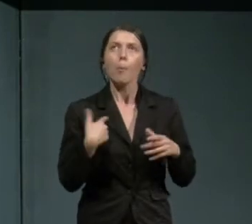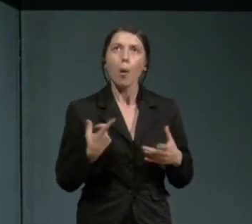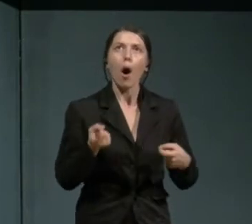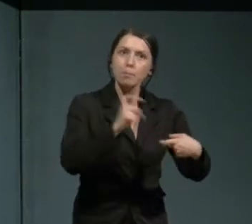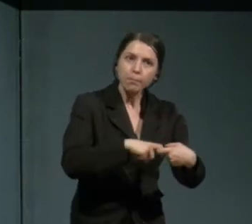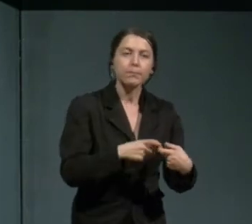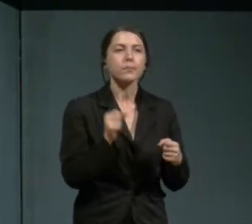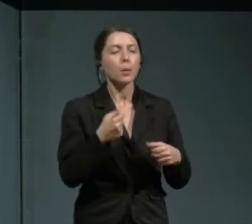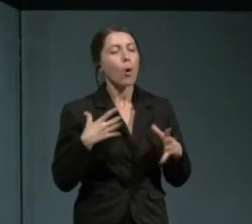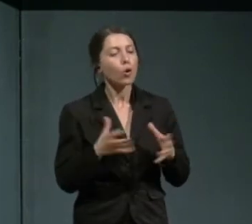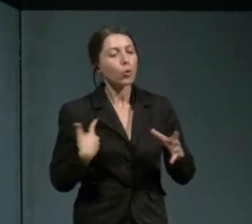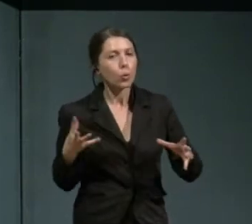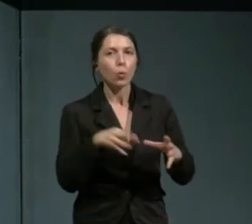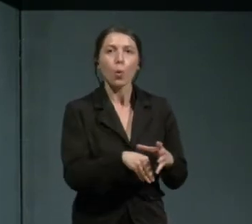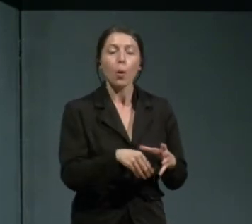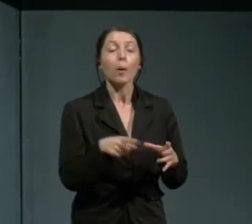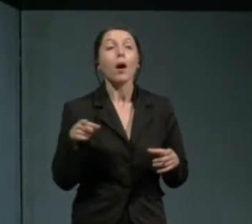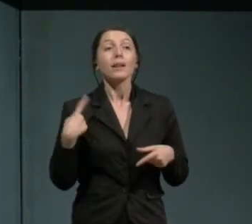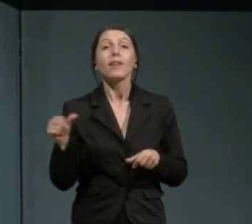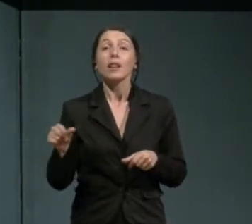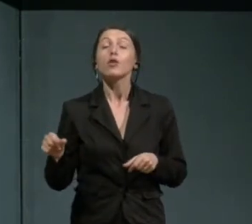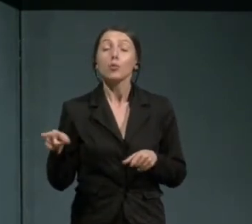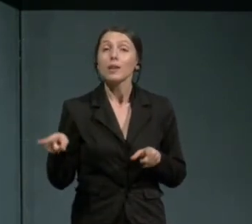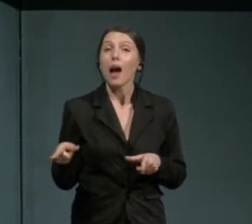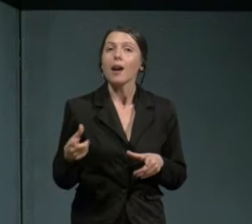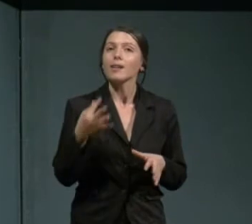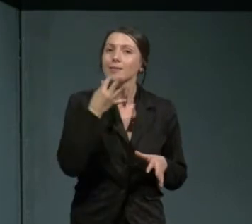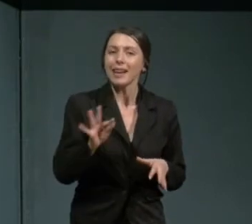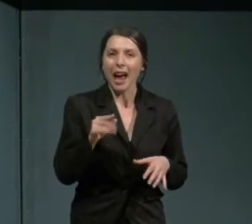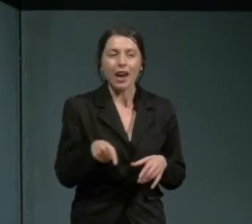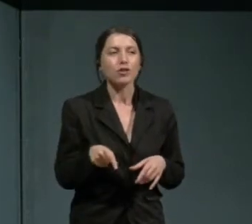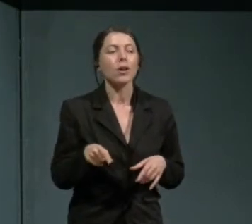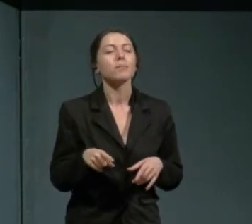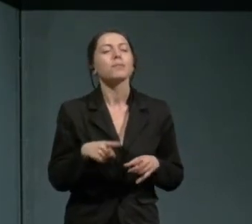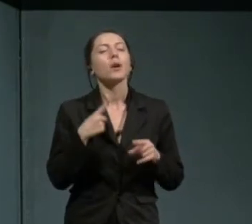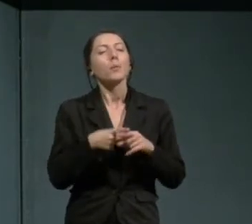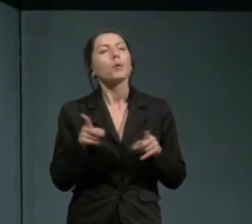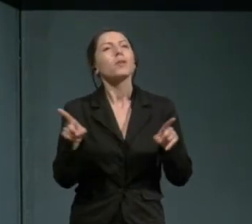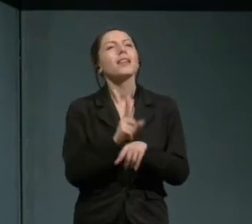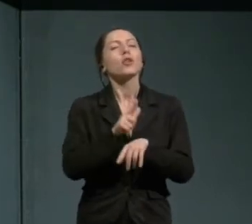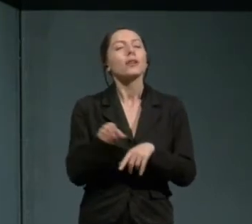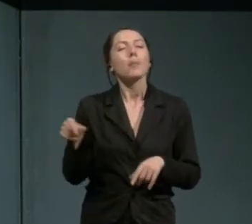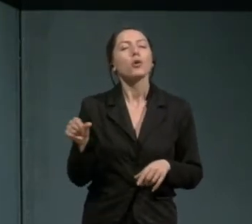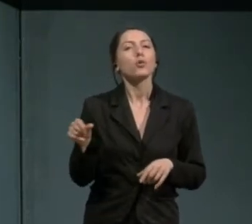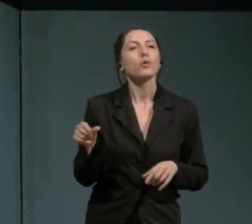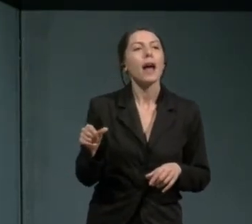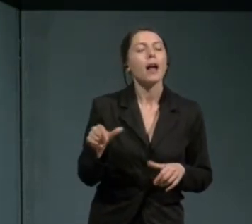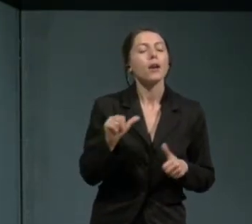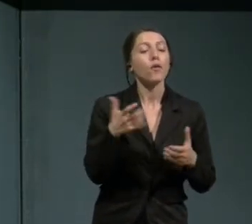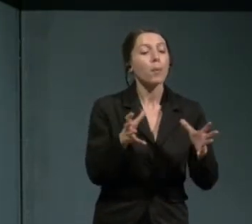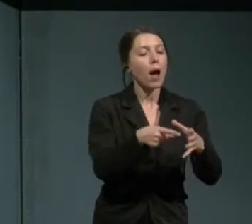si può entrare nel gruppo e lello farà e poi simultaneamente è un elemento che perturba che turba il